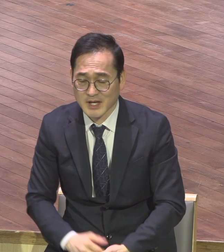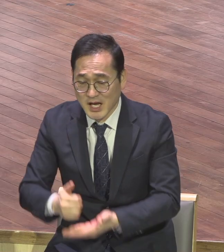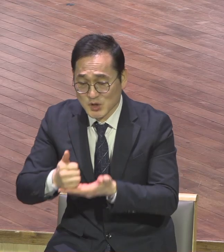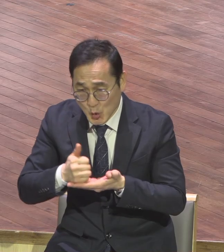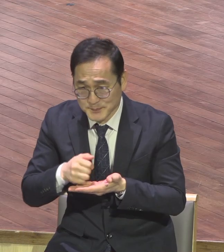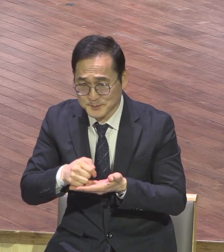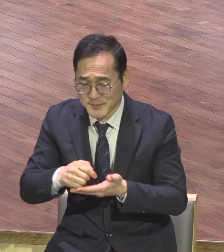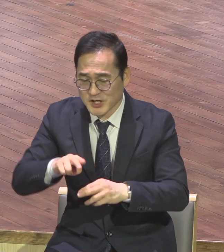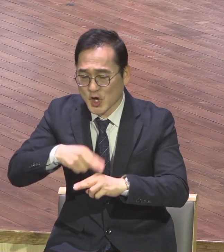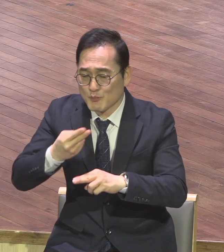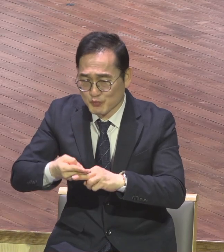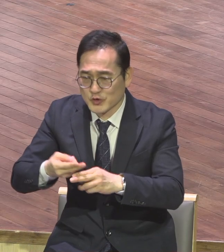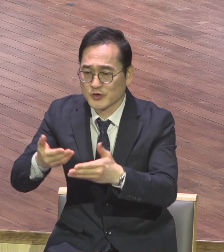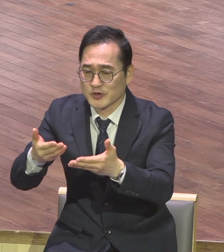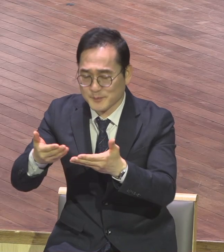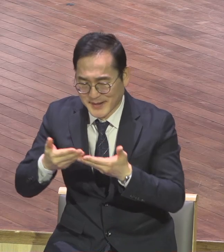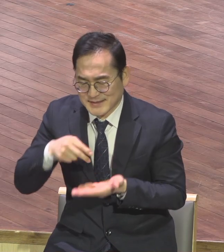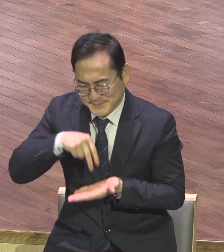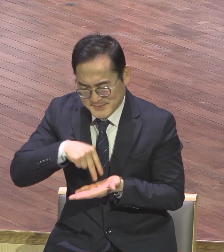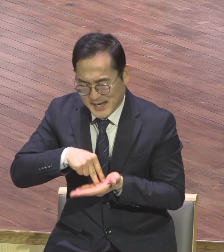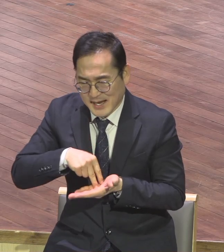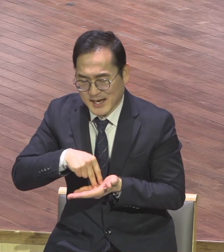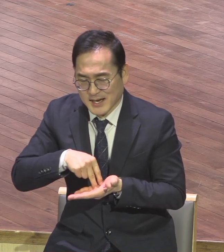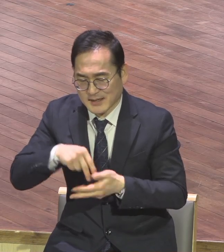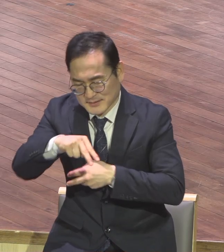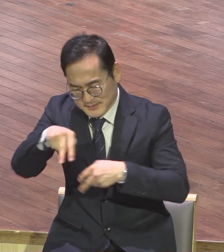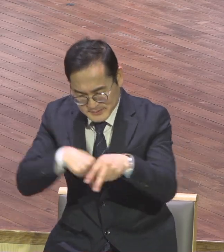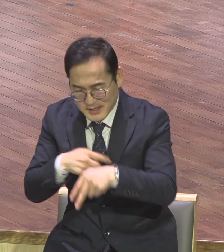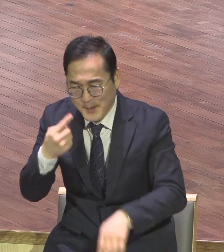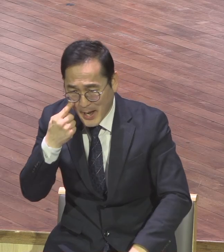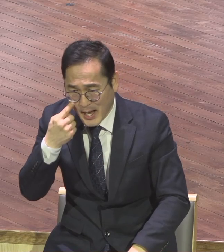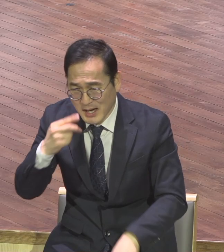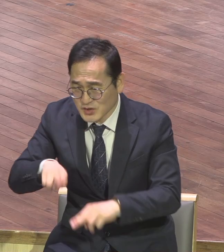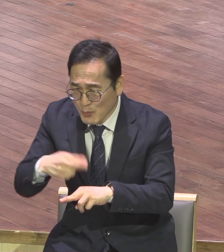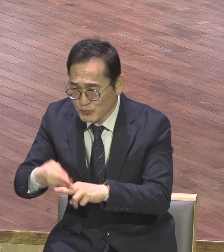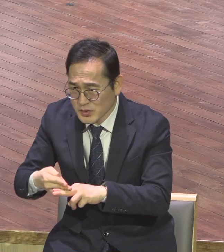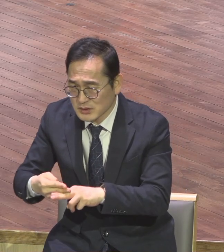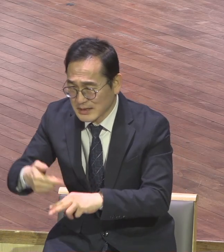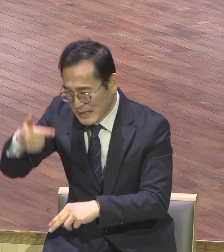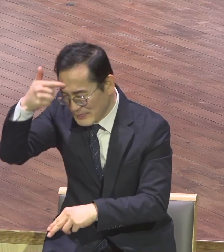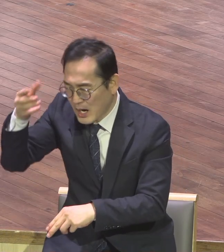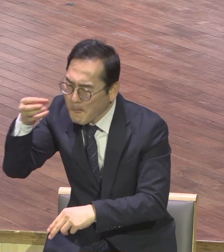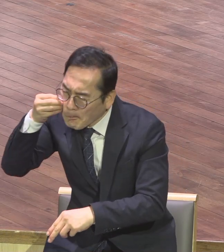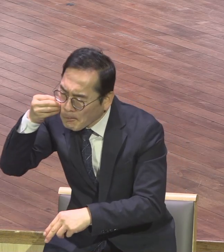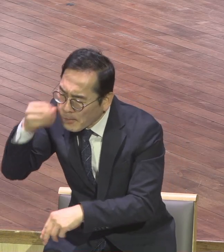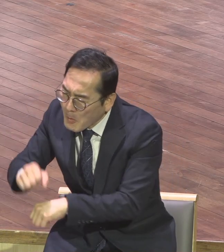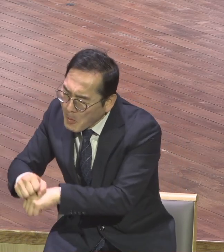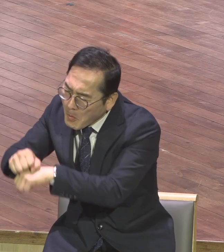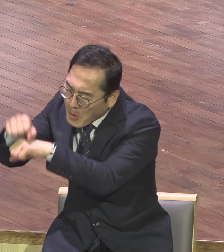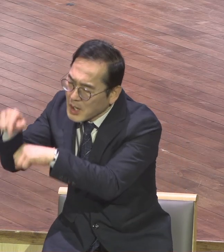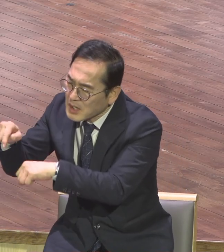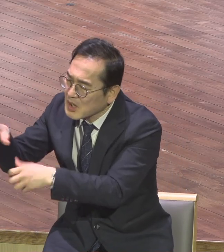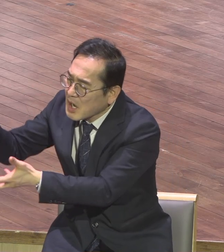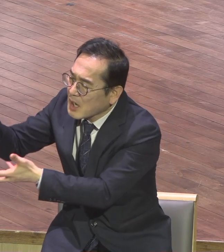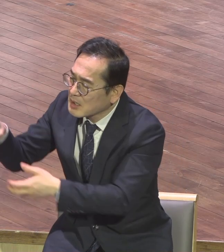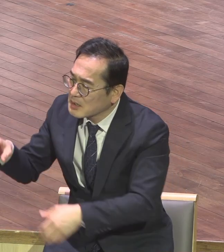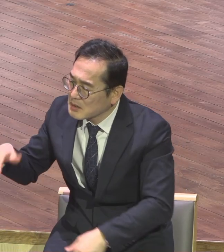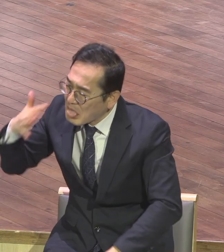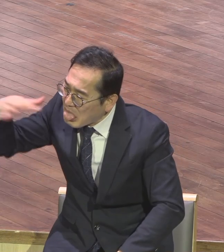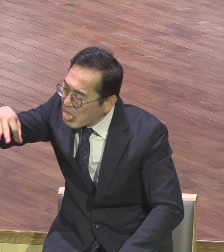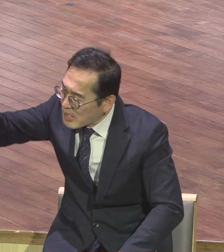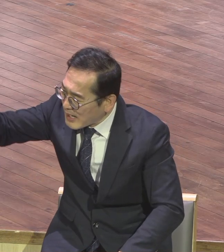고객이라면 쓸모없는 싸구려 장식품 재고 떠리하는 것으로 느껴지는 그런 오래된 상품을 받고 기분 좋을 사람